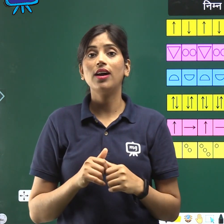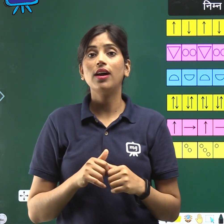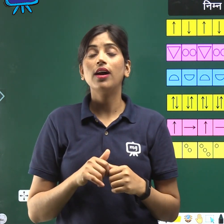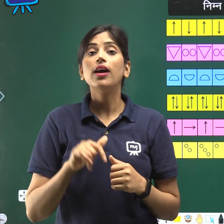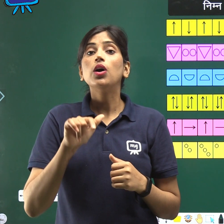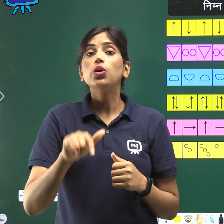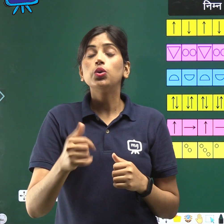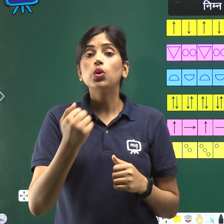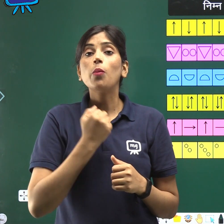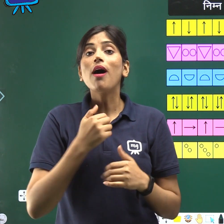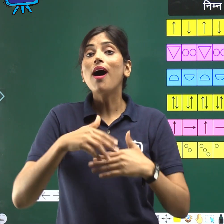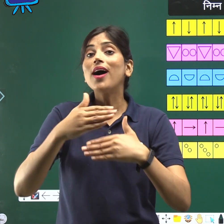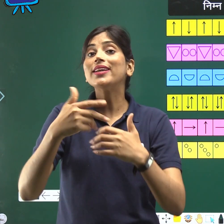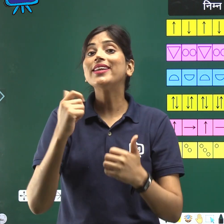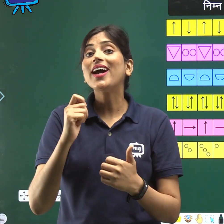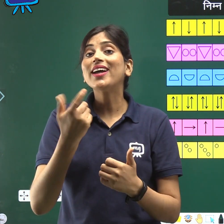हम आगे क्या करेंगे?